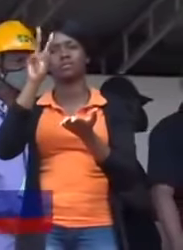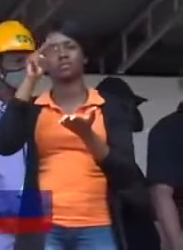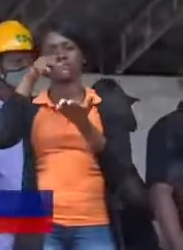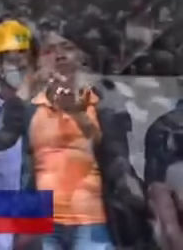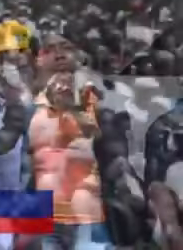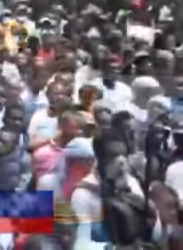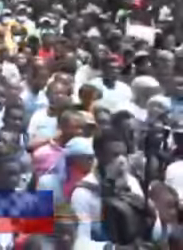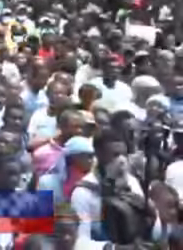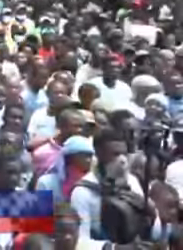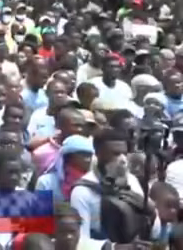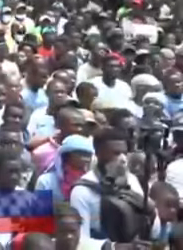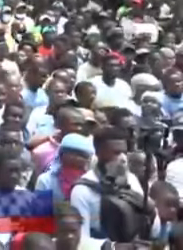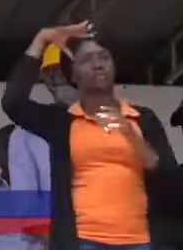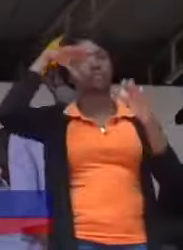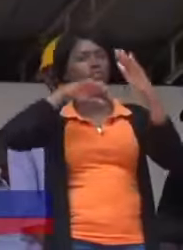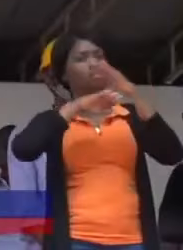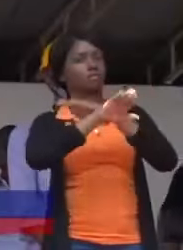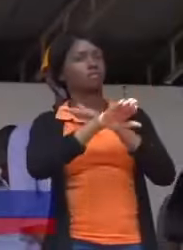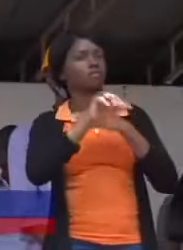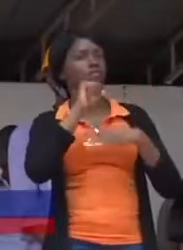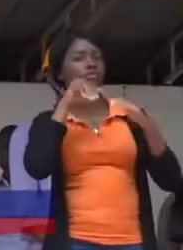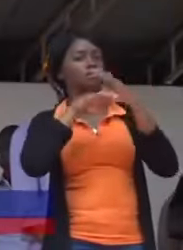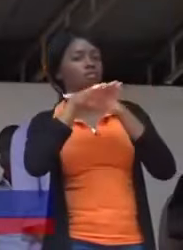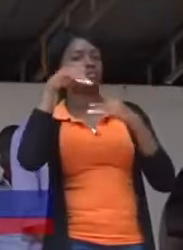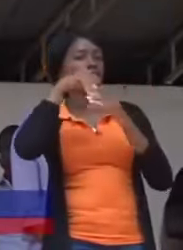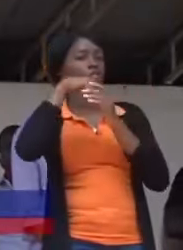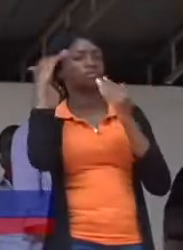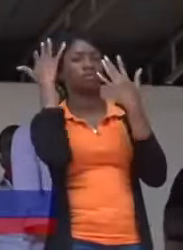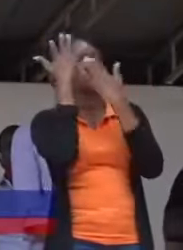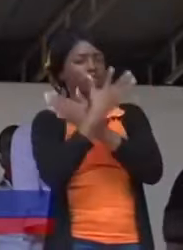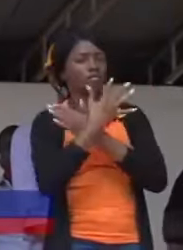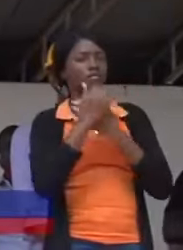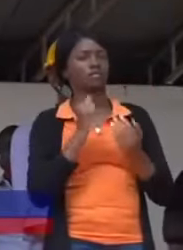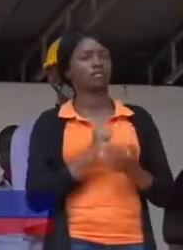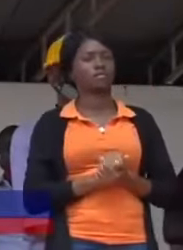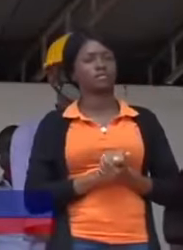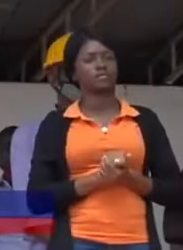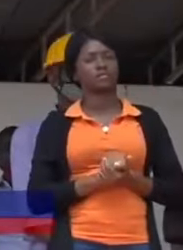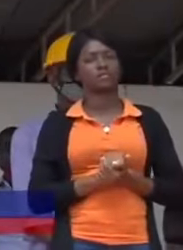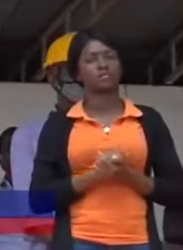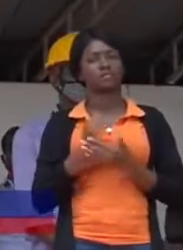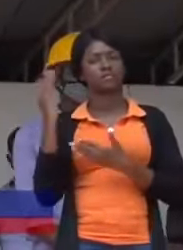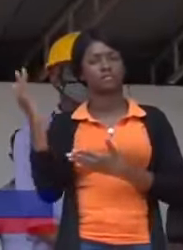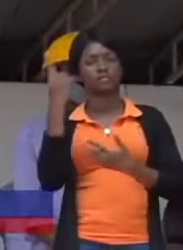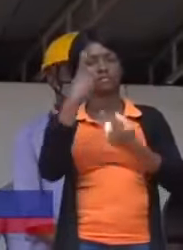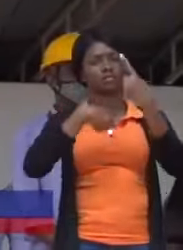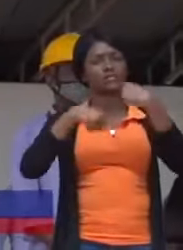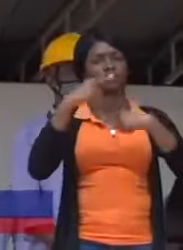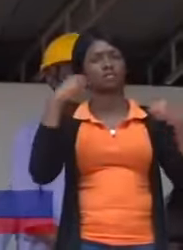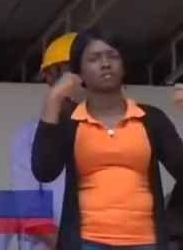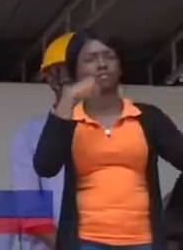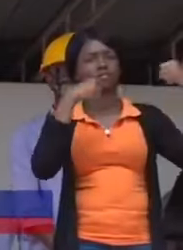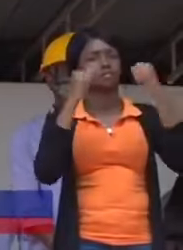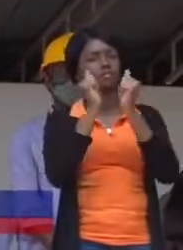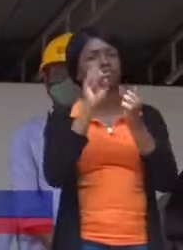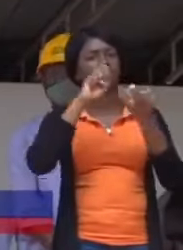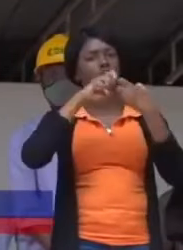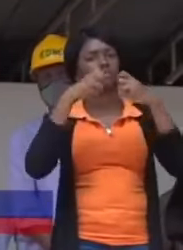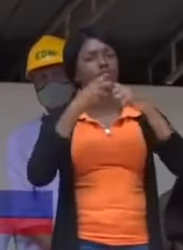2007, central la campé. Ça veut dire moi-même, je suis avec problème peuple